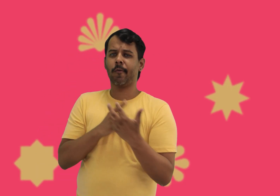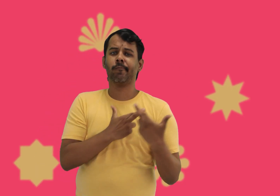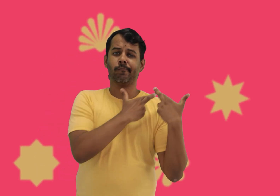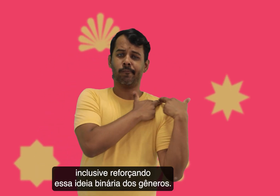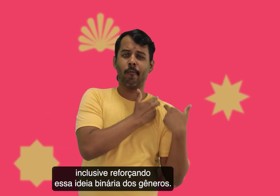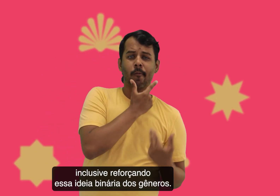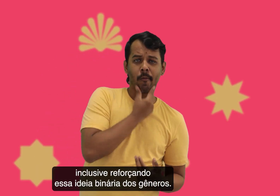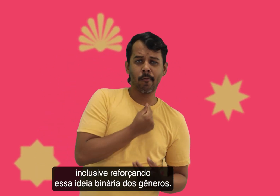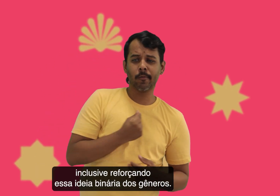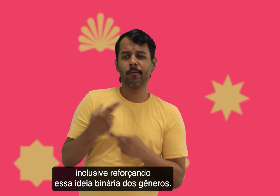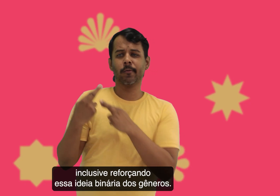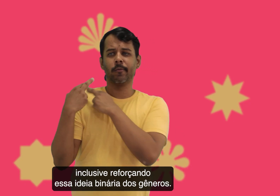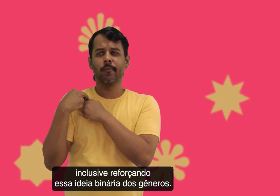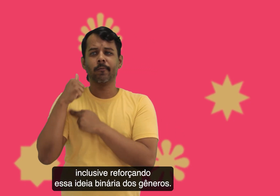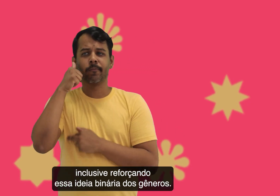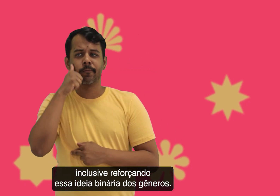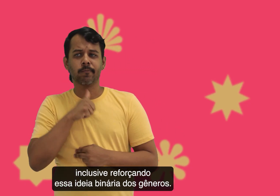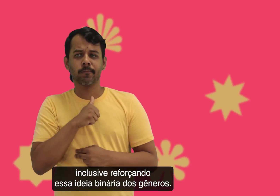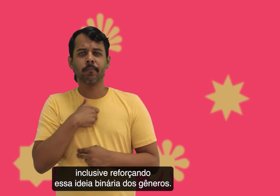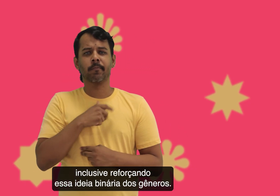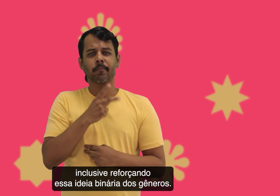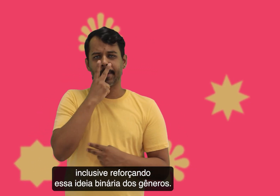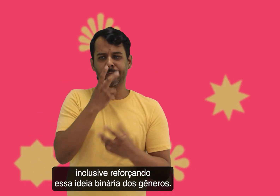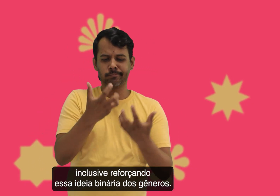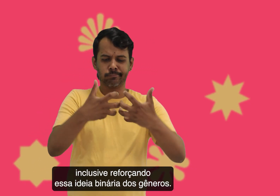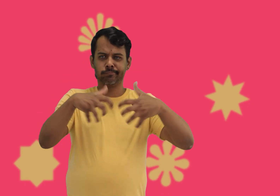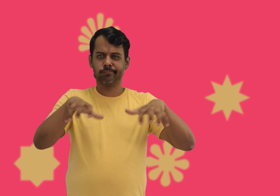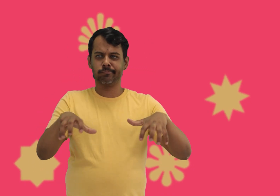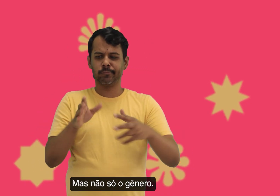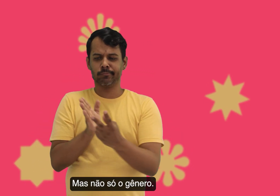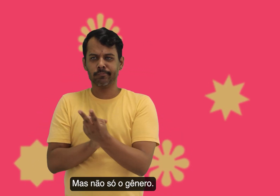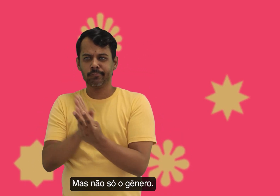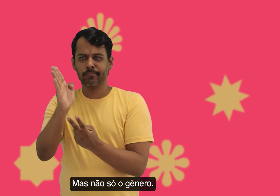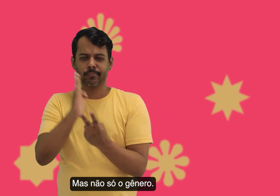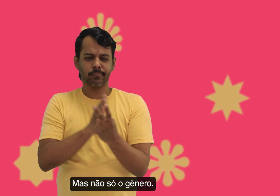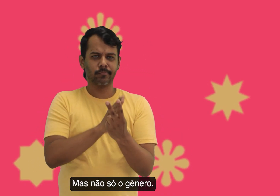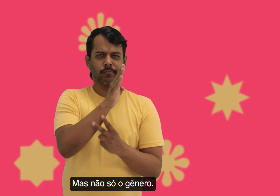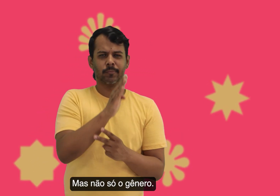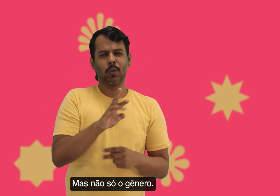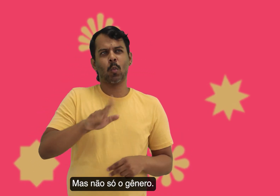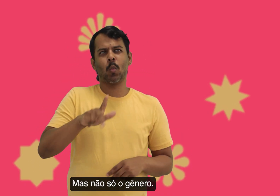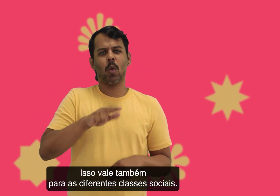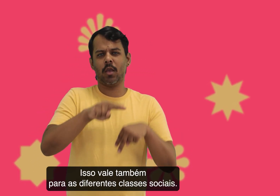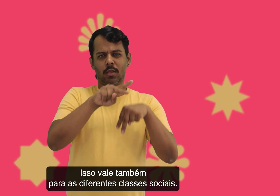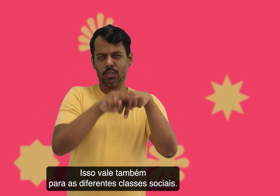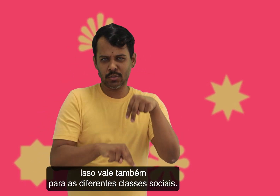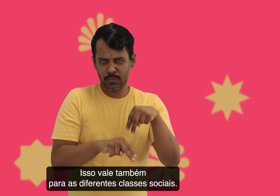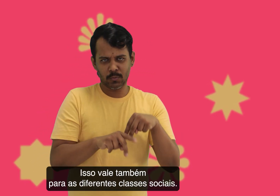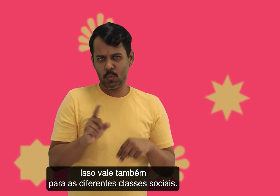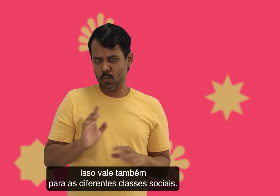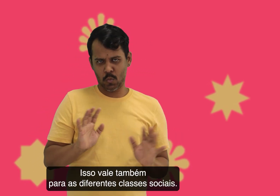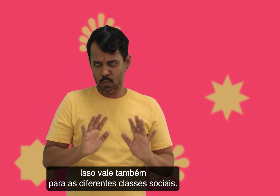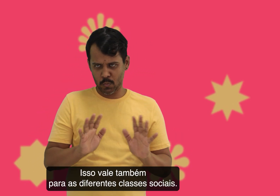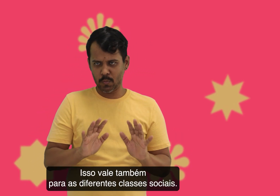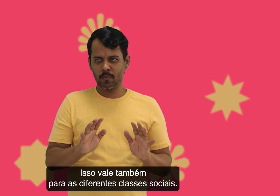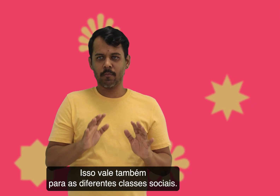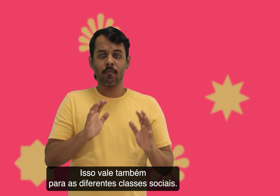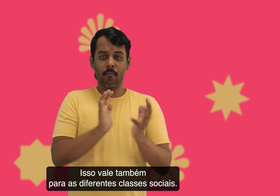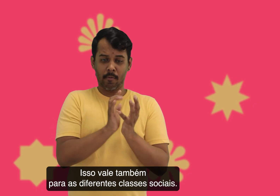determinar, inclusive reforçando essa ideia binária dos gêneros, mas não só o gênero. Isso vale também para as diferentes